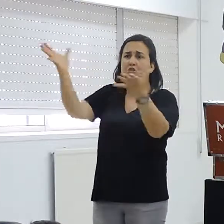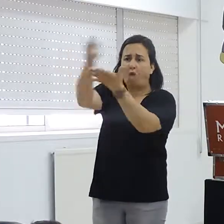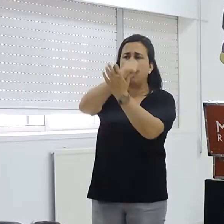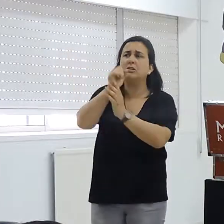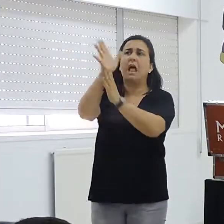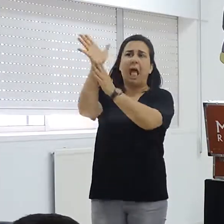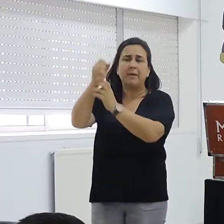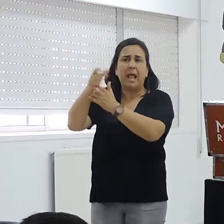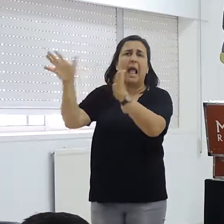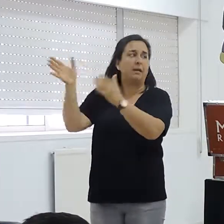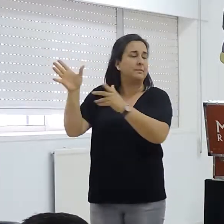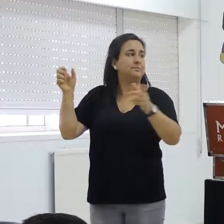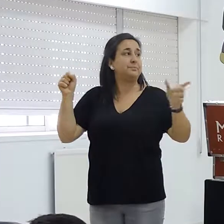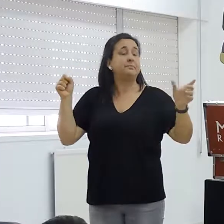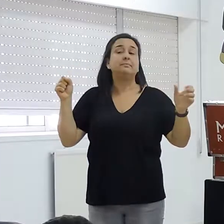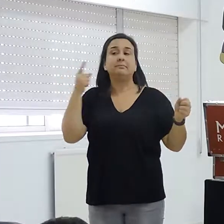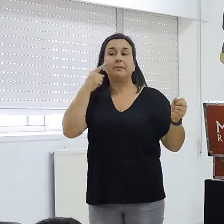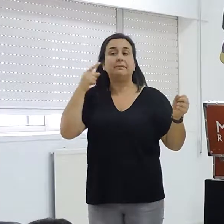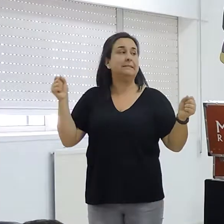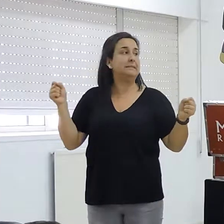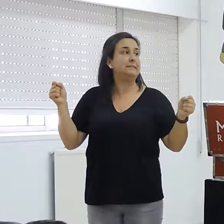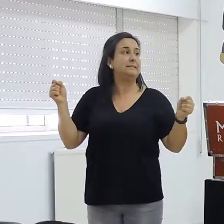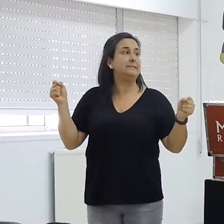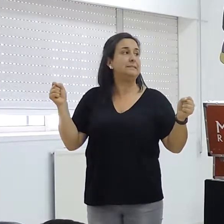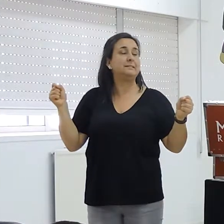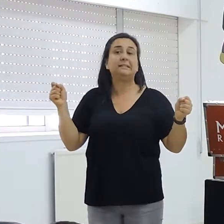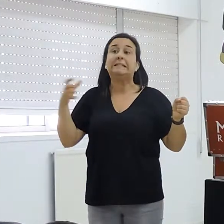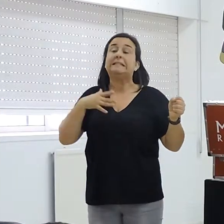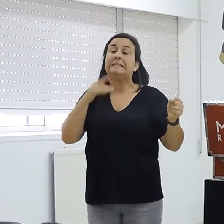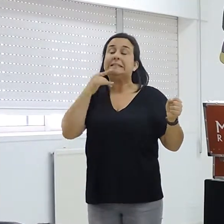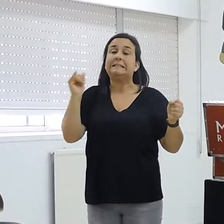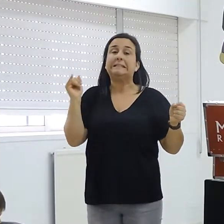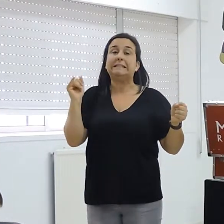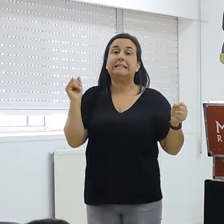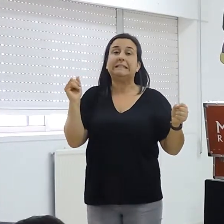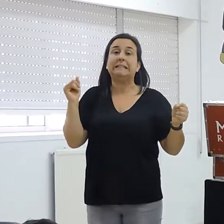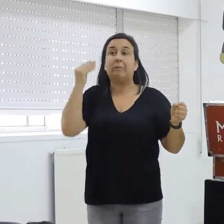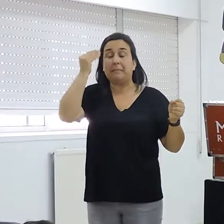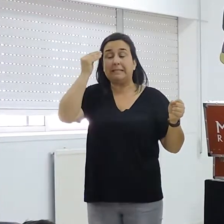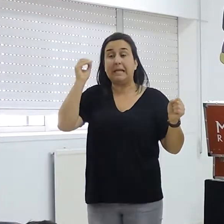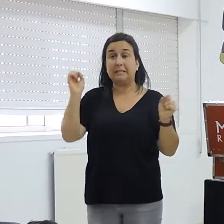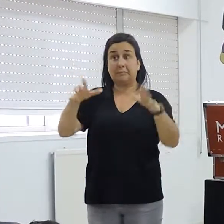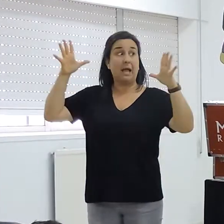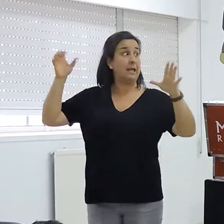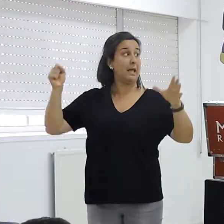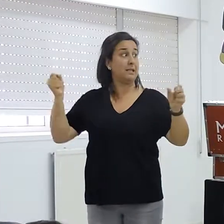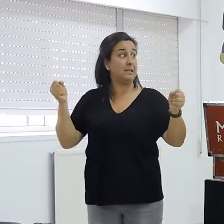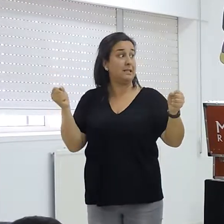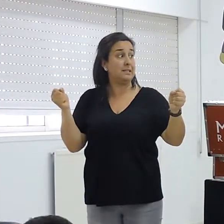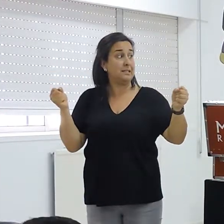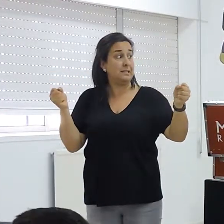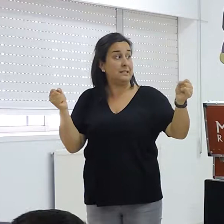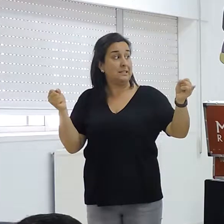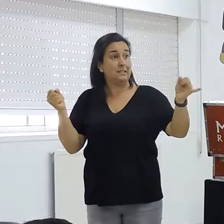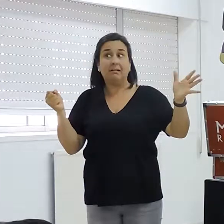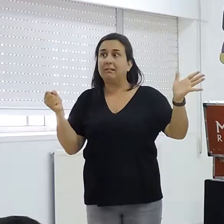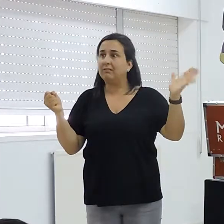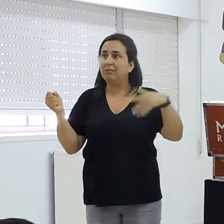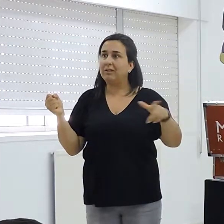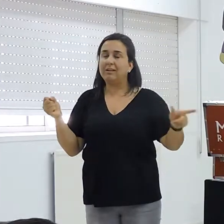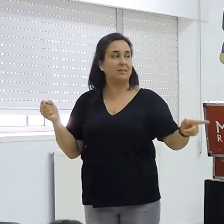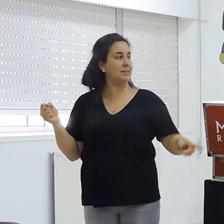que abra. Si por un momento, niños, todos creéis en la magia, en ese momento veis que el pañuelo efectivamente ha